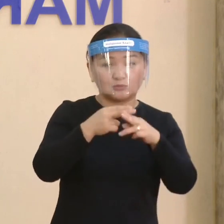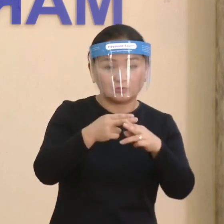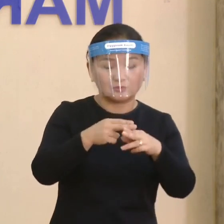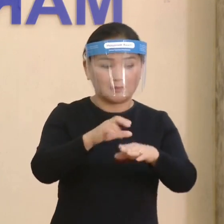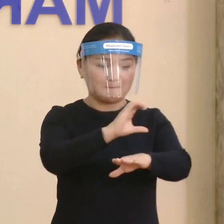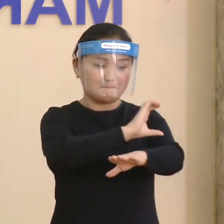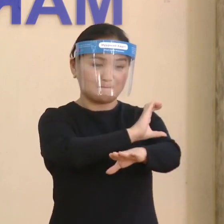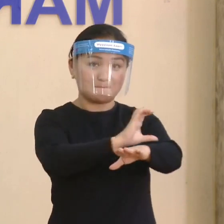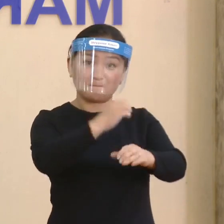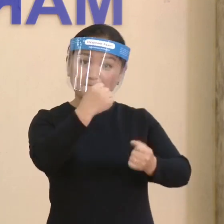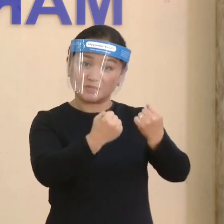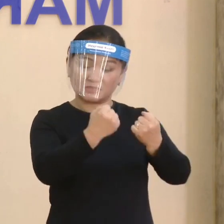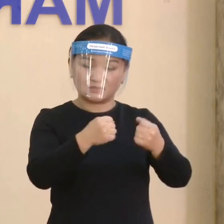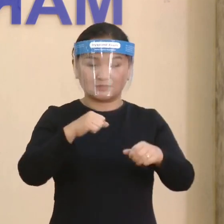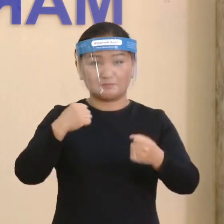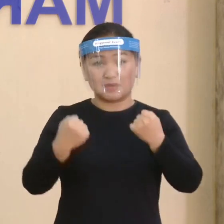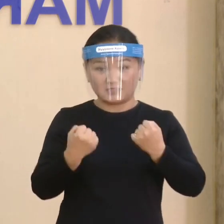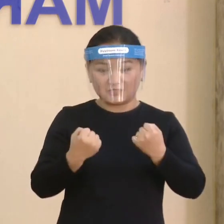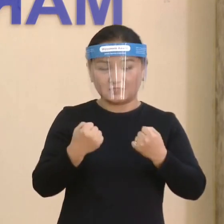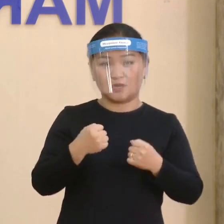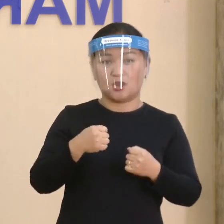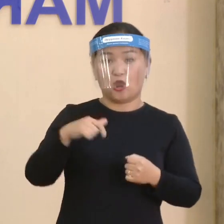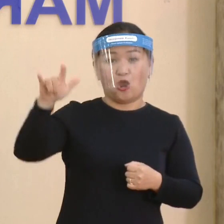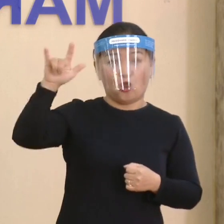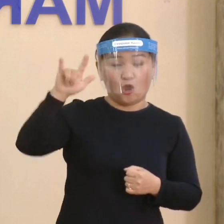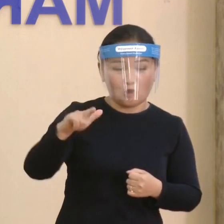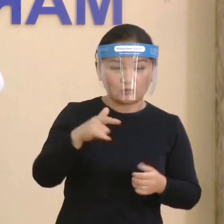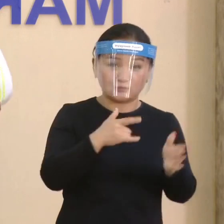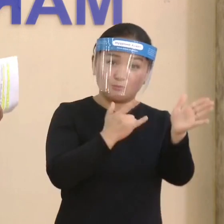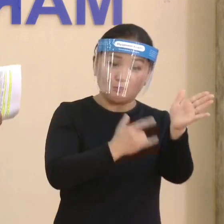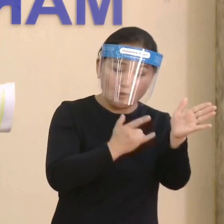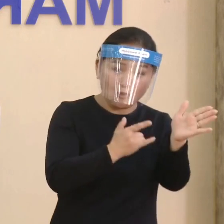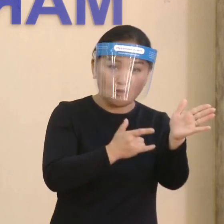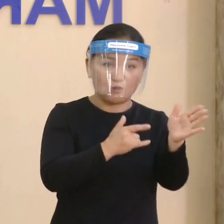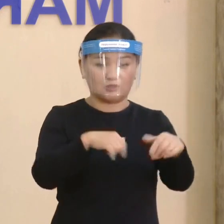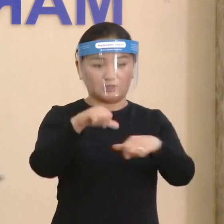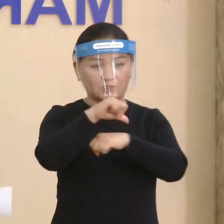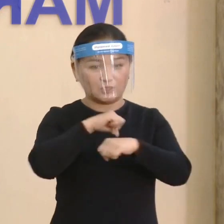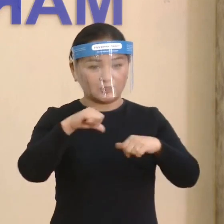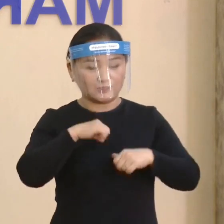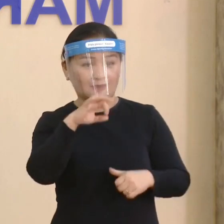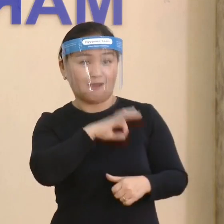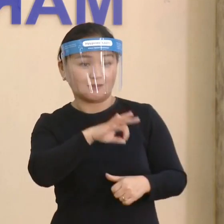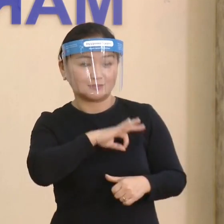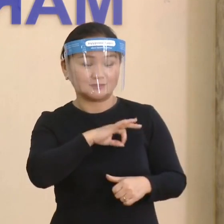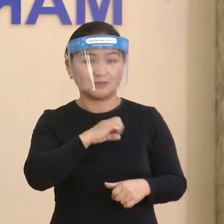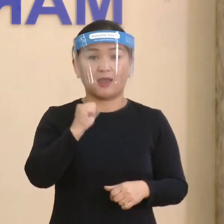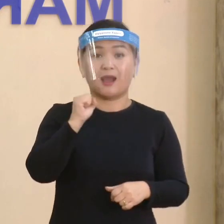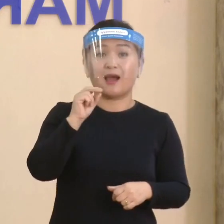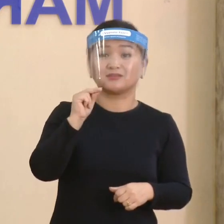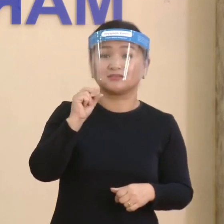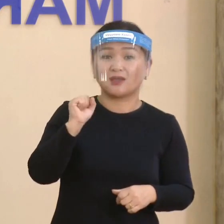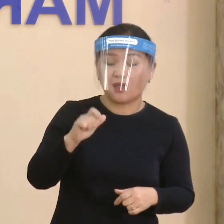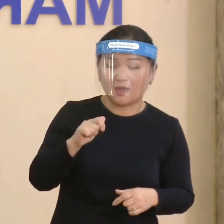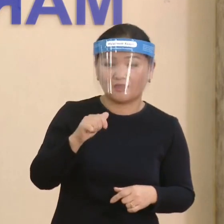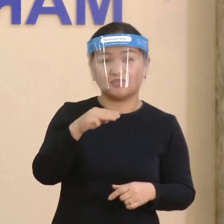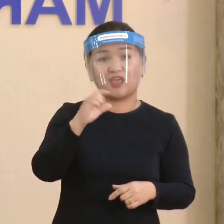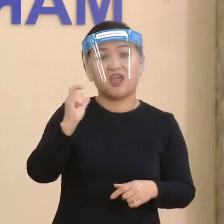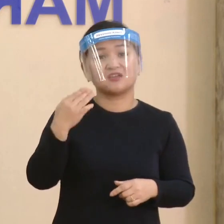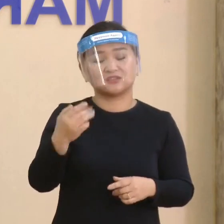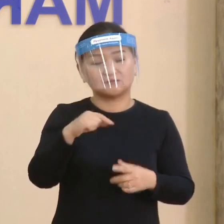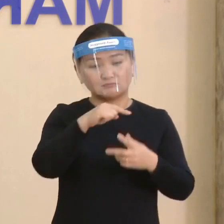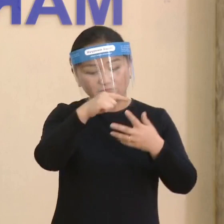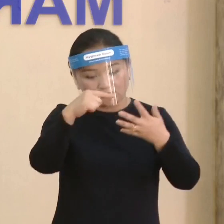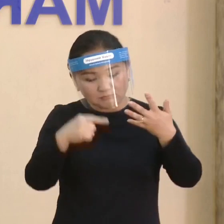тээврийн хэрэгсэл, тусгай үргийн онгоц, галт тэрэг, иргэдийн ирж байгаа иргэдийн ачаа, тээш, ер нь бол